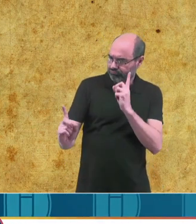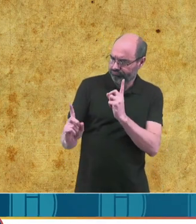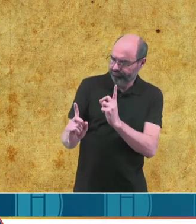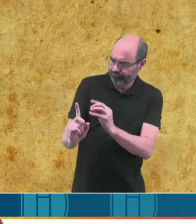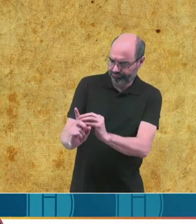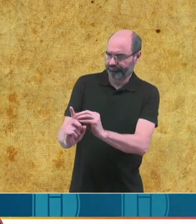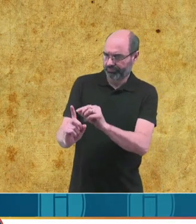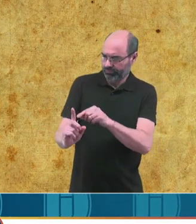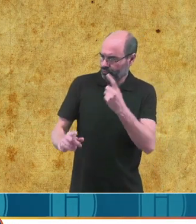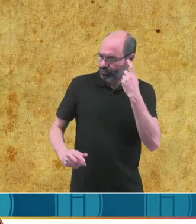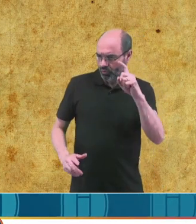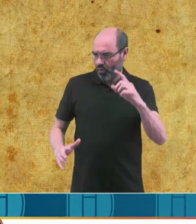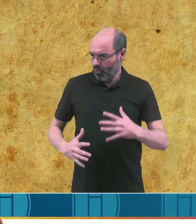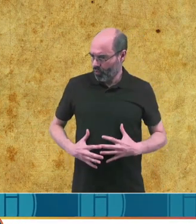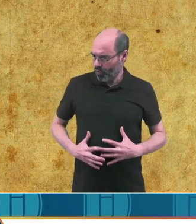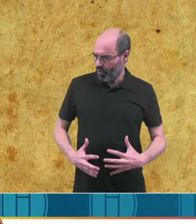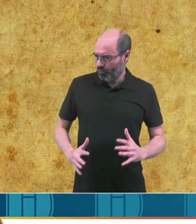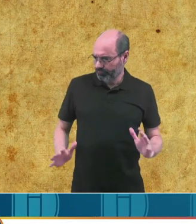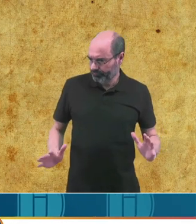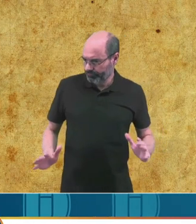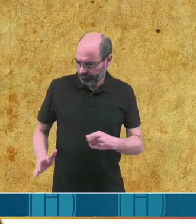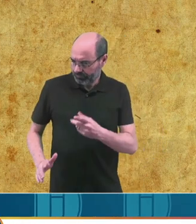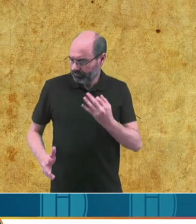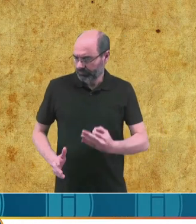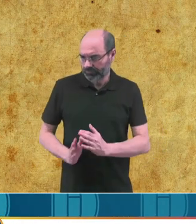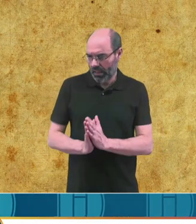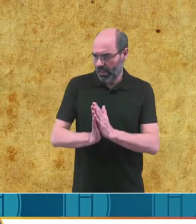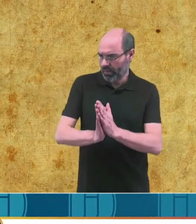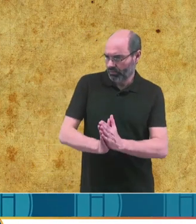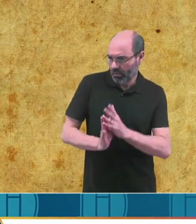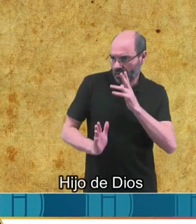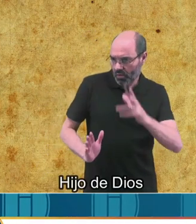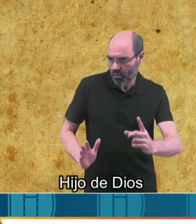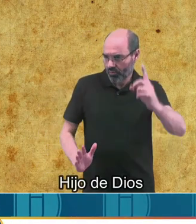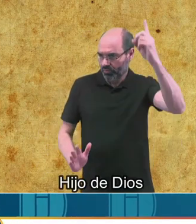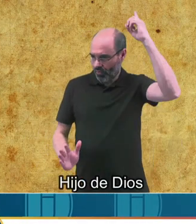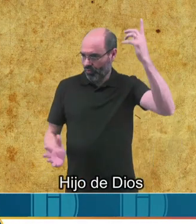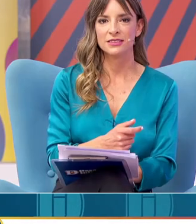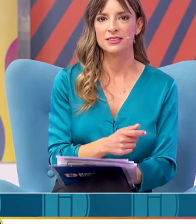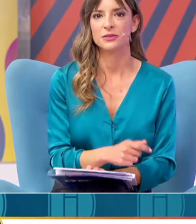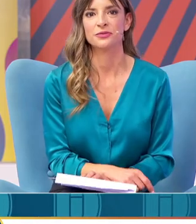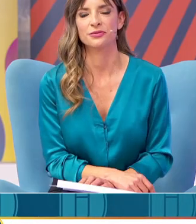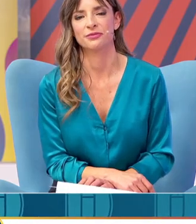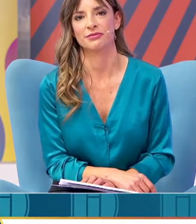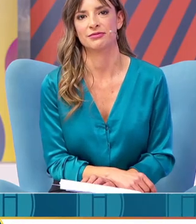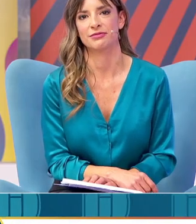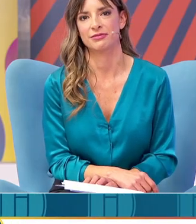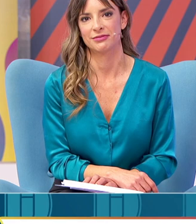nos contara algo sobre los libros que escribió sobre artigas y su relación con la Biblia